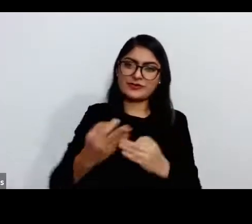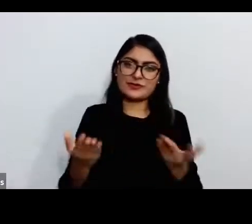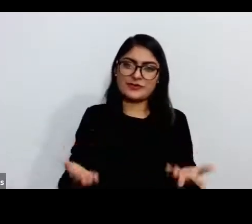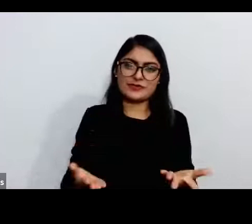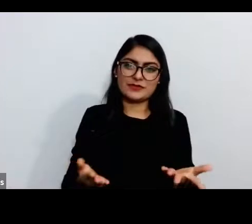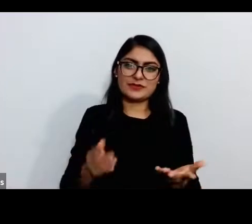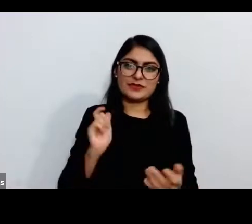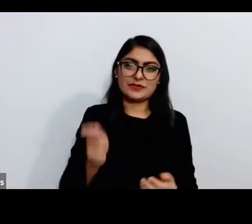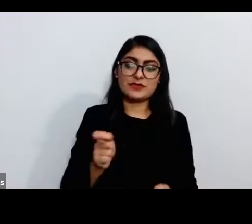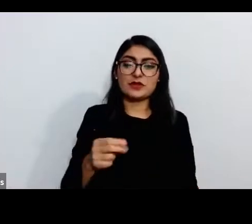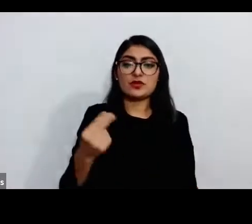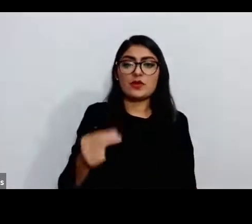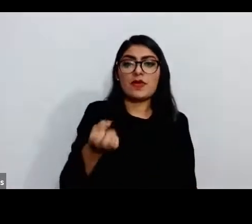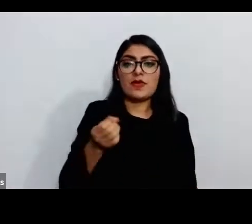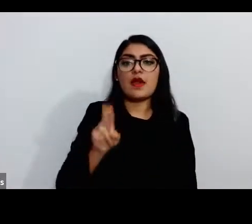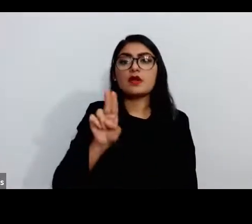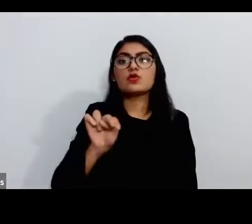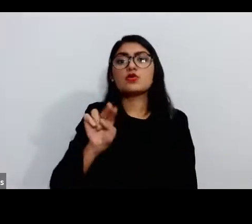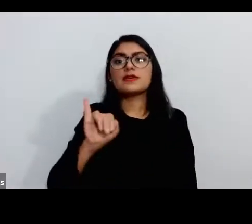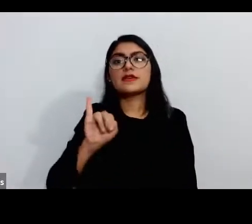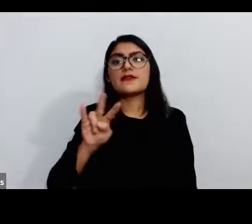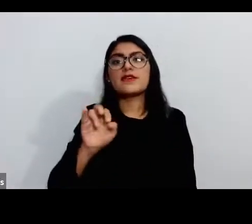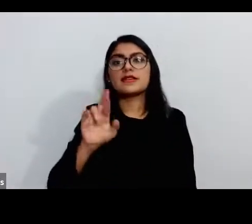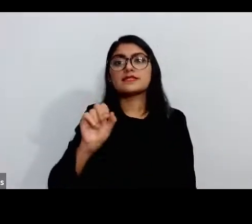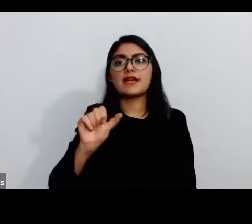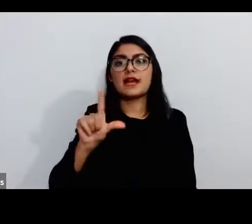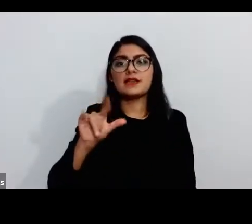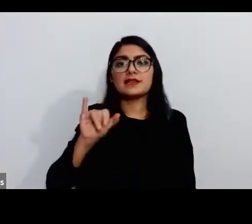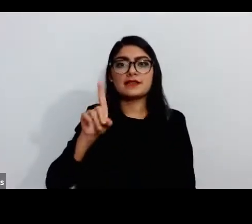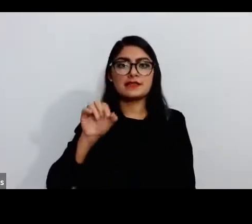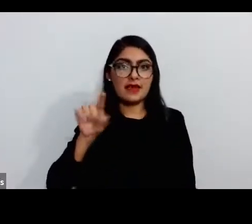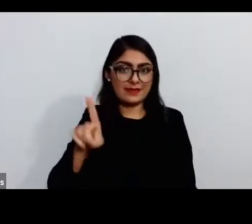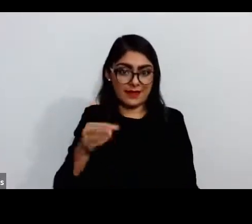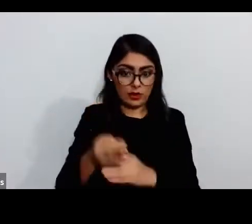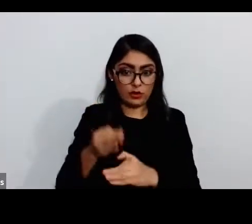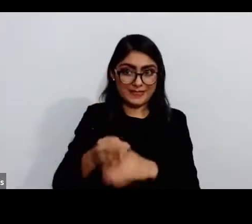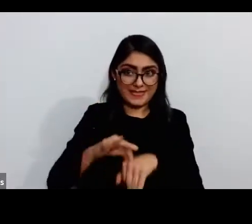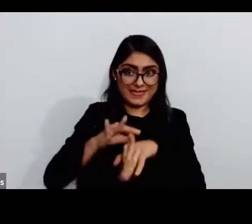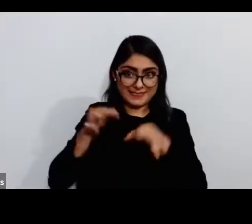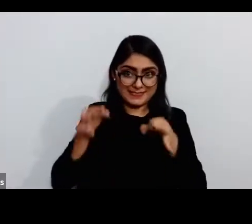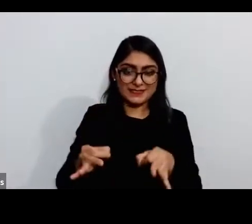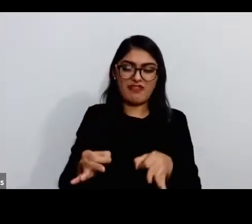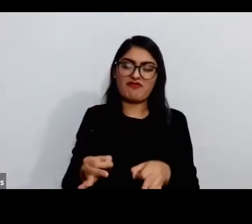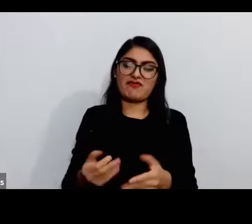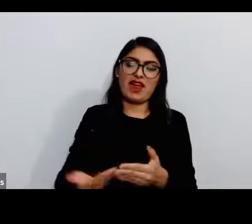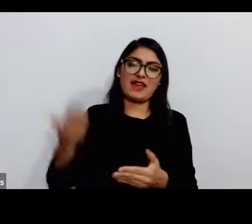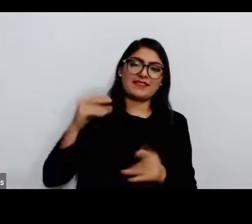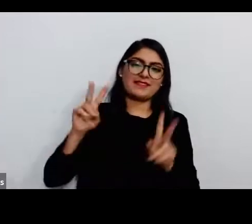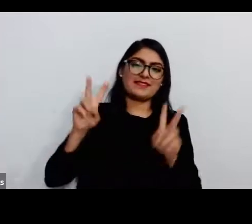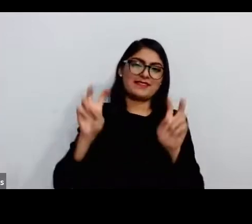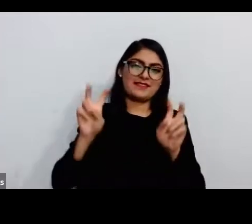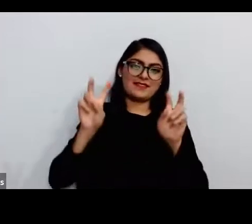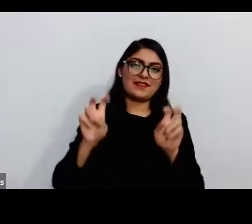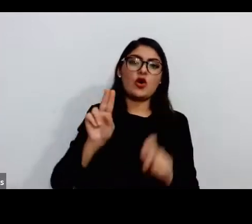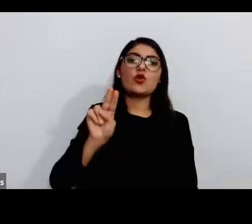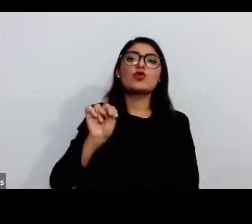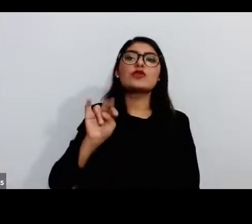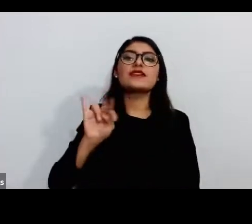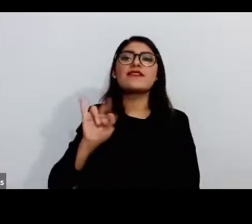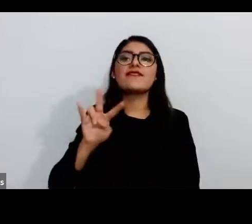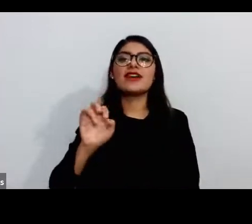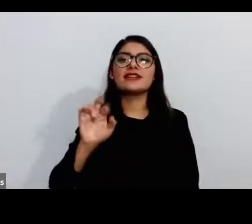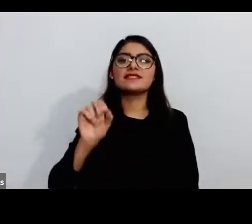universalidad como la concebimos hoy, ¿no? Ya en el siglo XXI. Estamos pensando universales para hombres, ¿no? Incluso